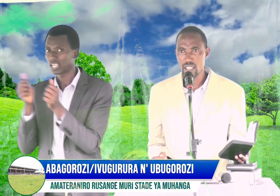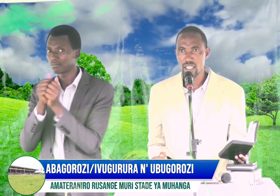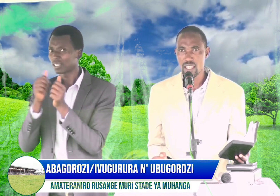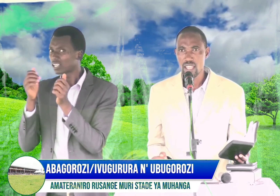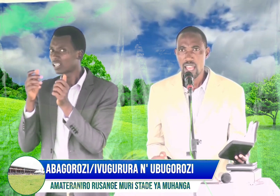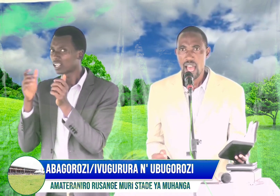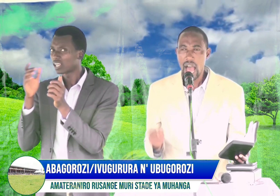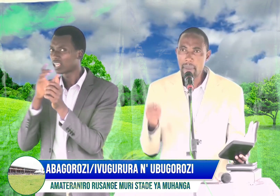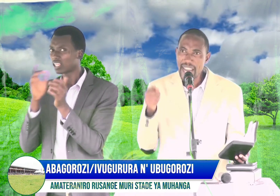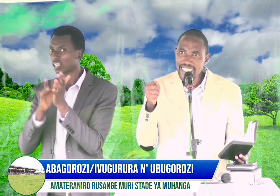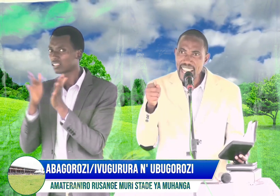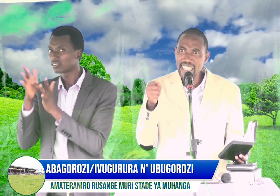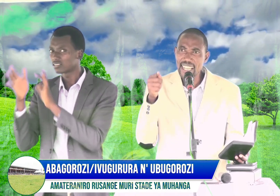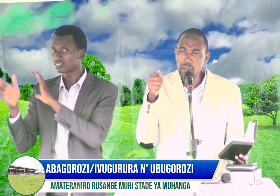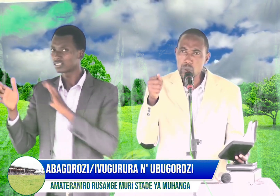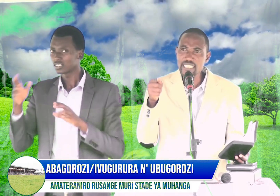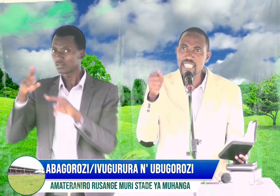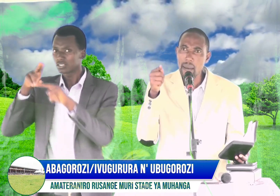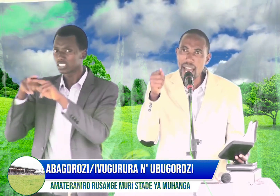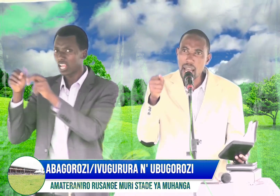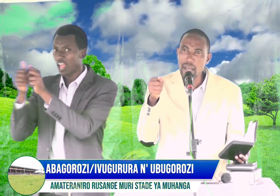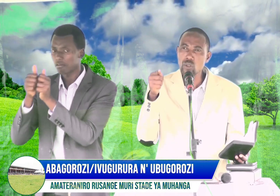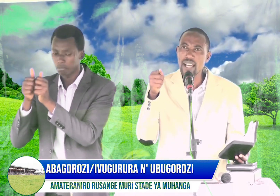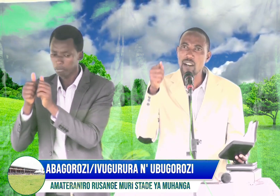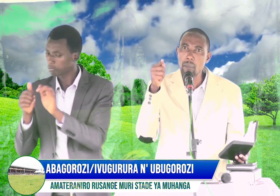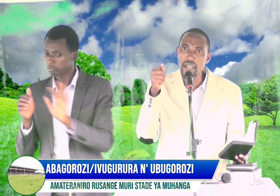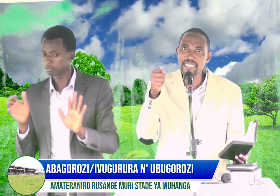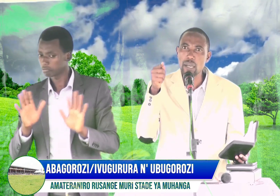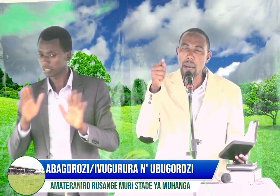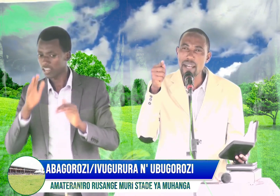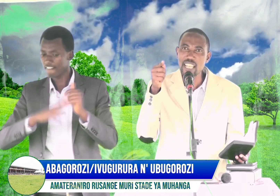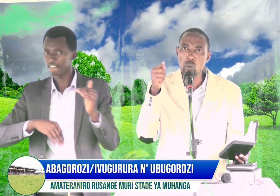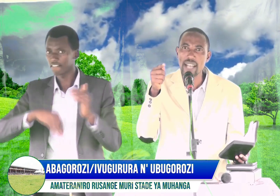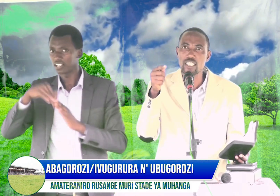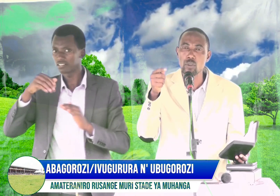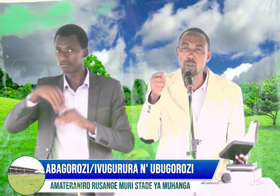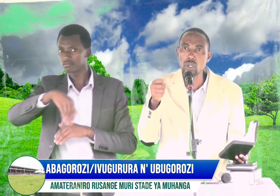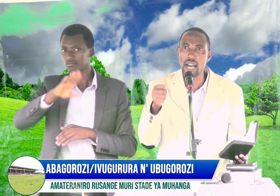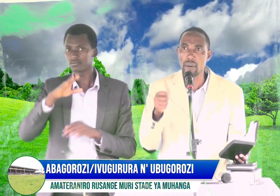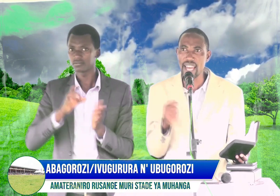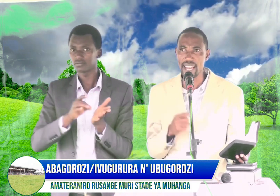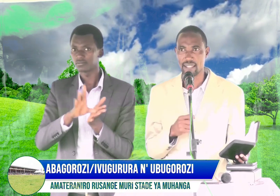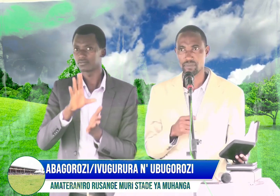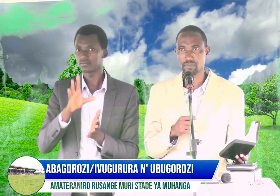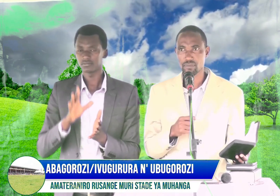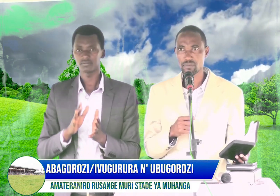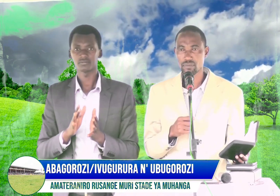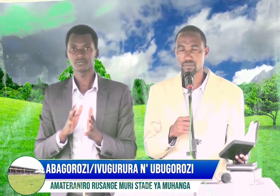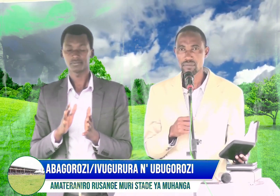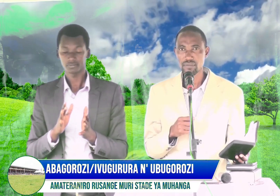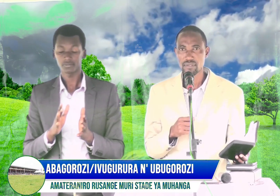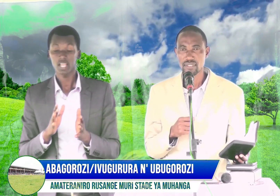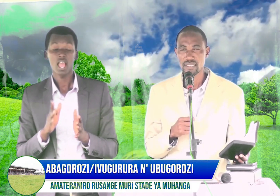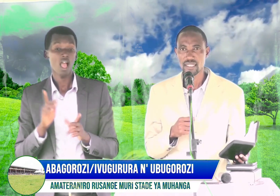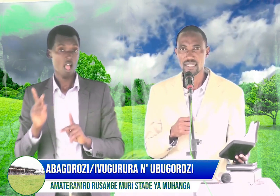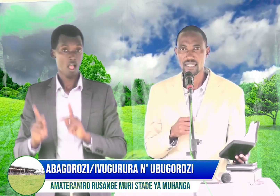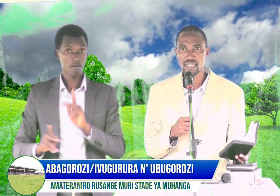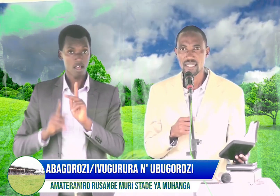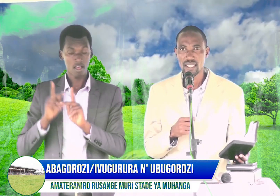riremereye. Abashakaga kwinjira barabazwaga ngo mbese wamaze kwakira umwuka wera?